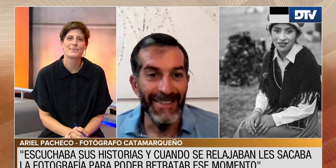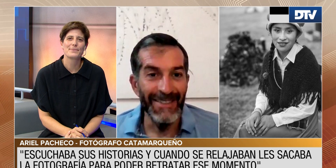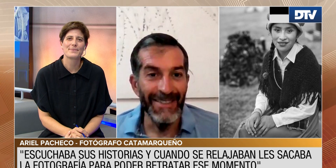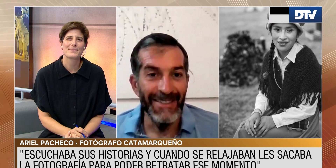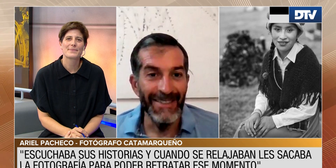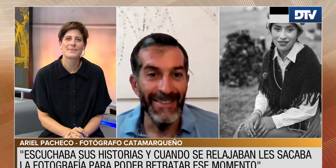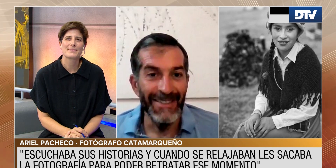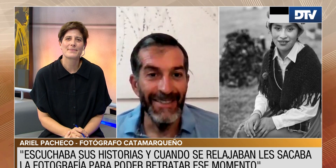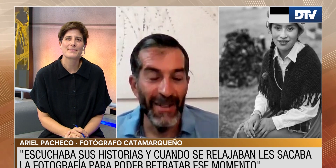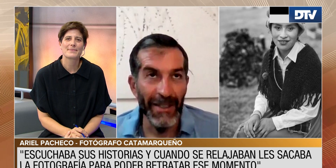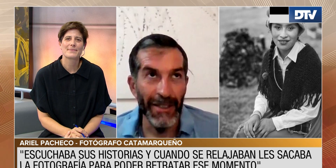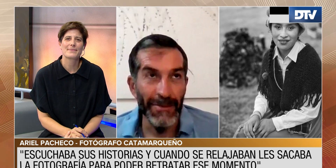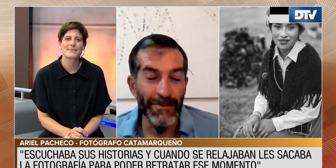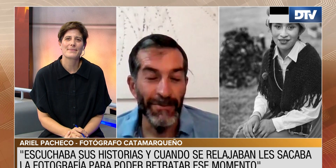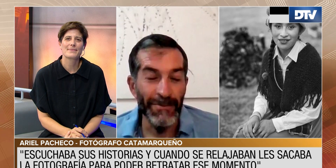decir.